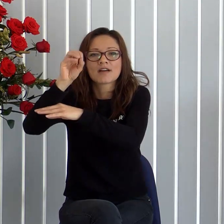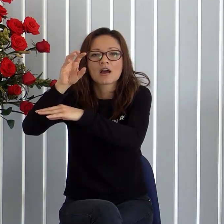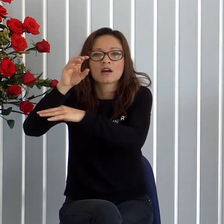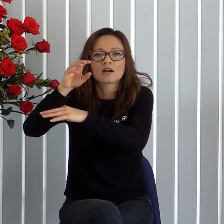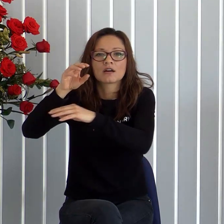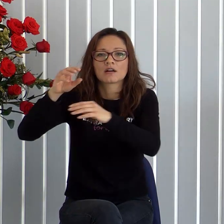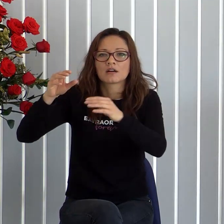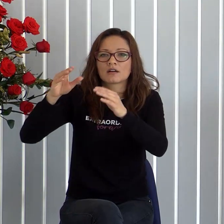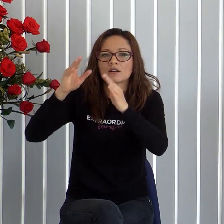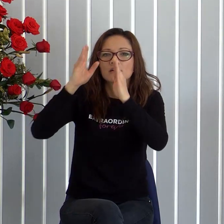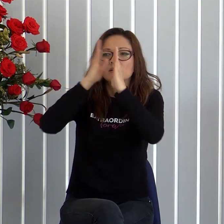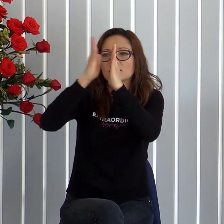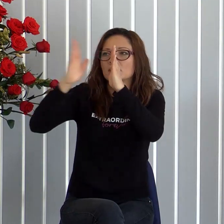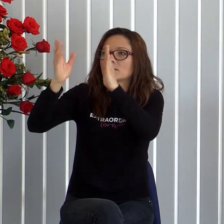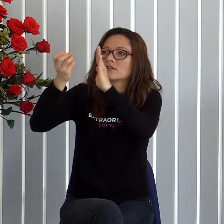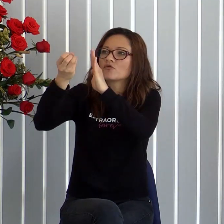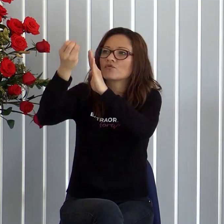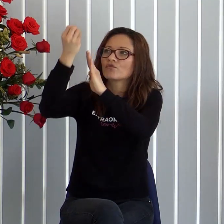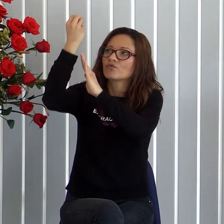del locker